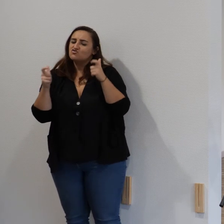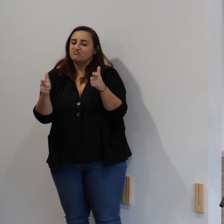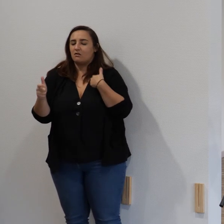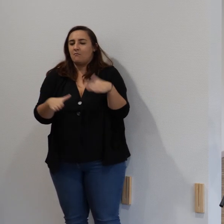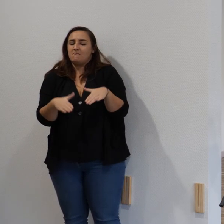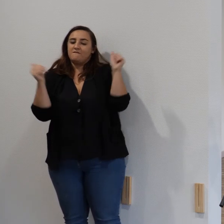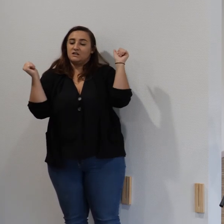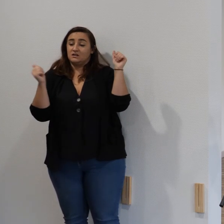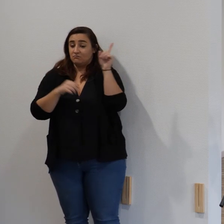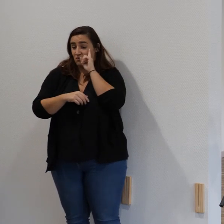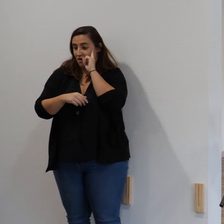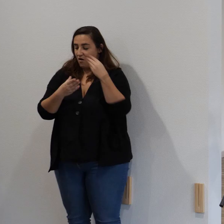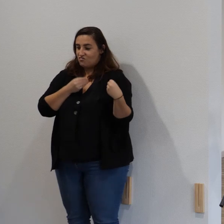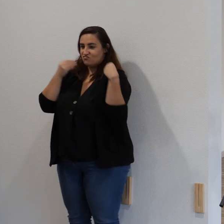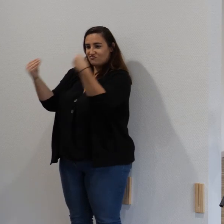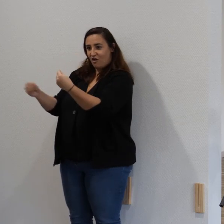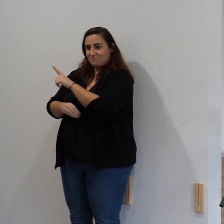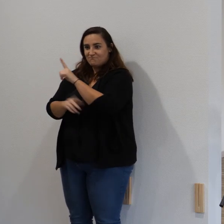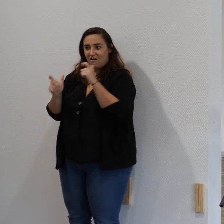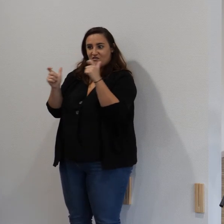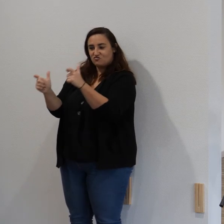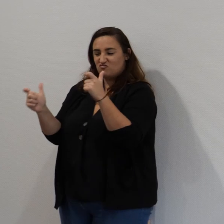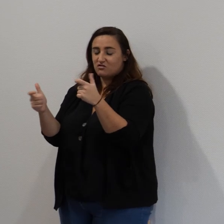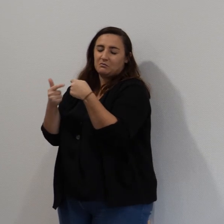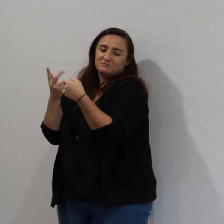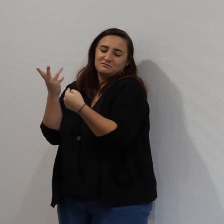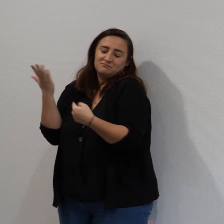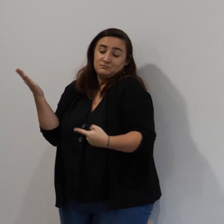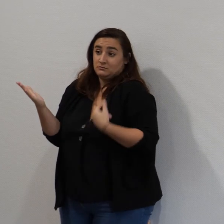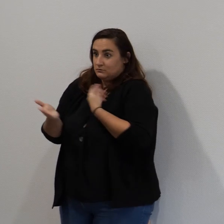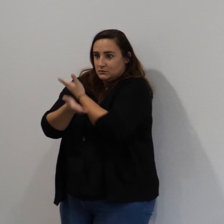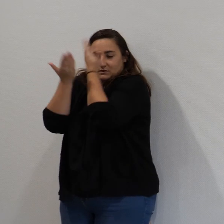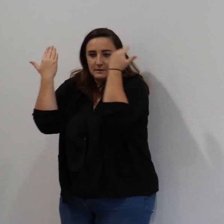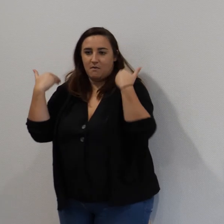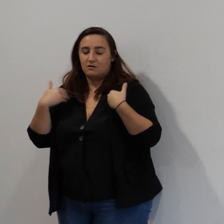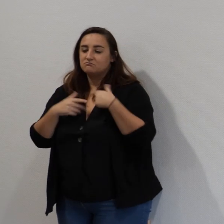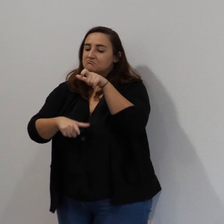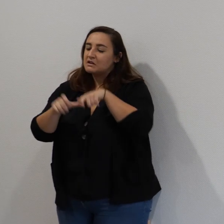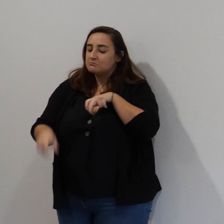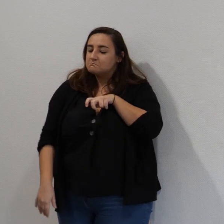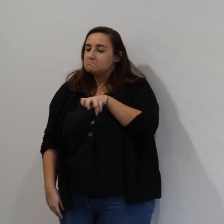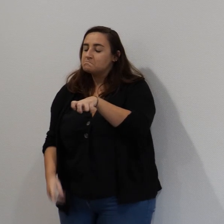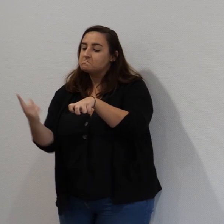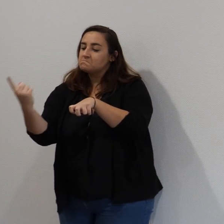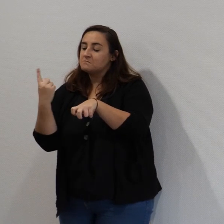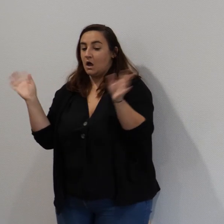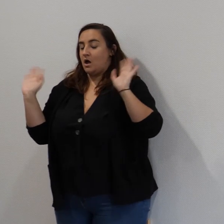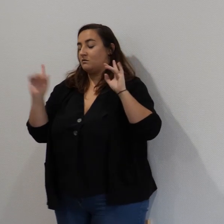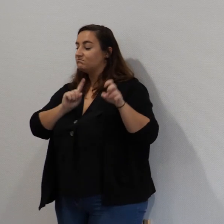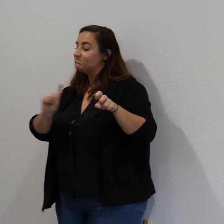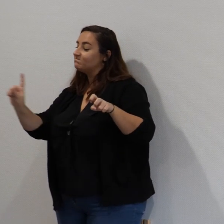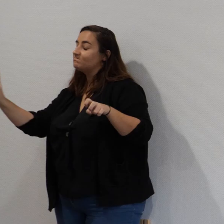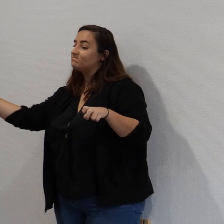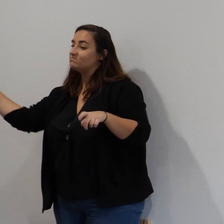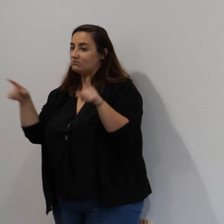Je portais, paraît-il, la poisse, la guigne et je ne sais quoi encore. Personne ne voulait croiser mon chemin, car sous ma robe se cachait,